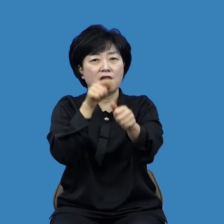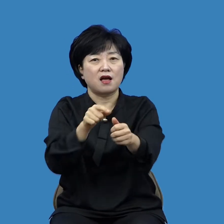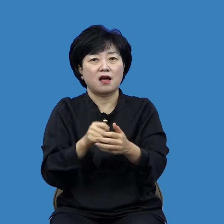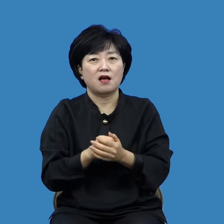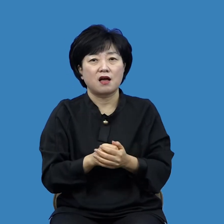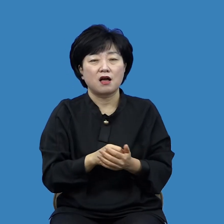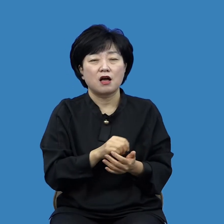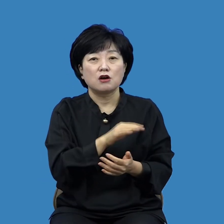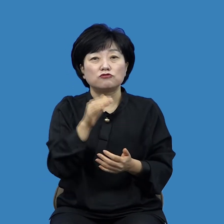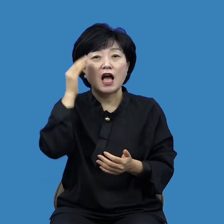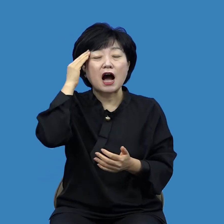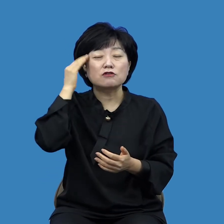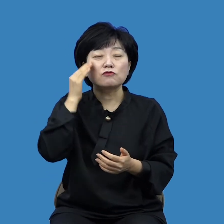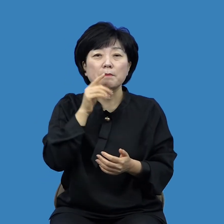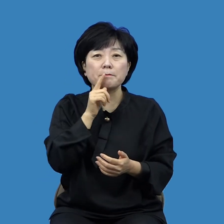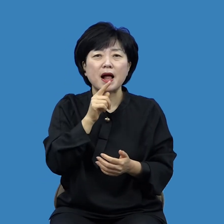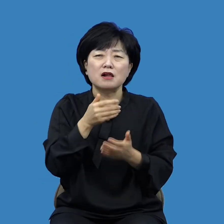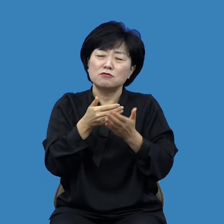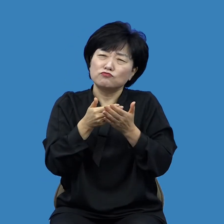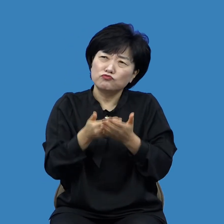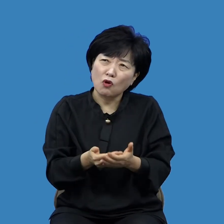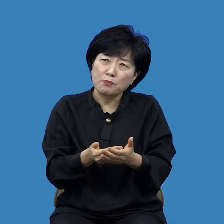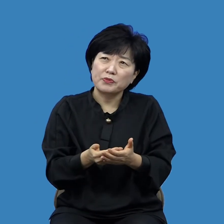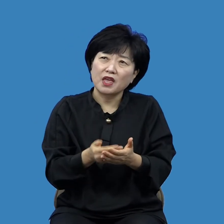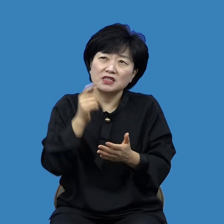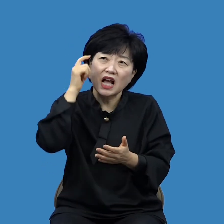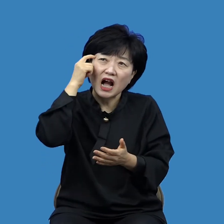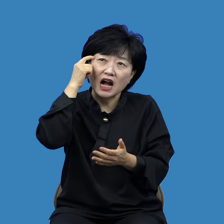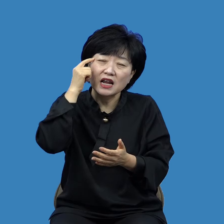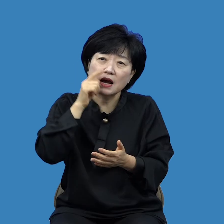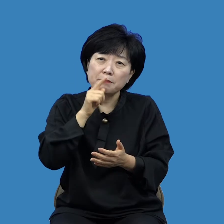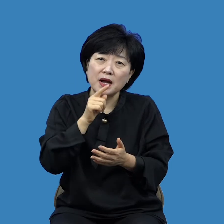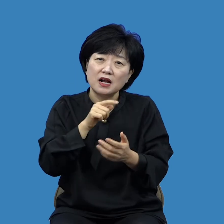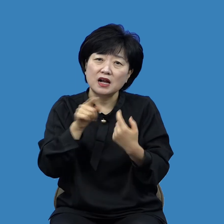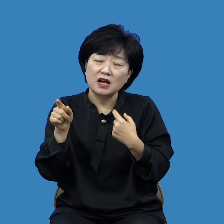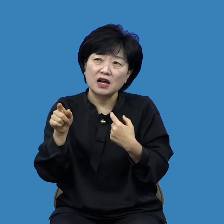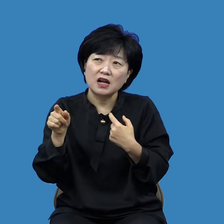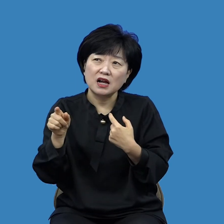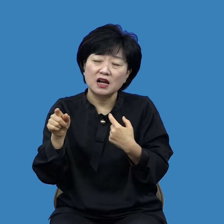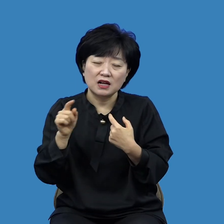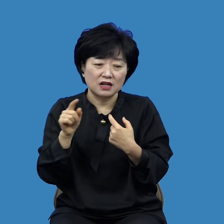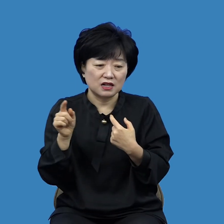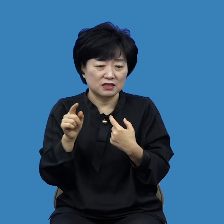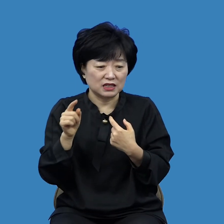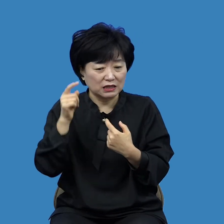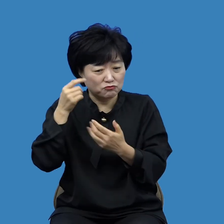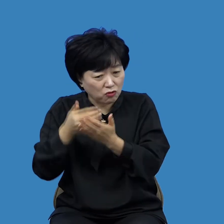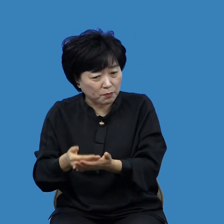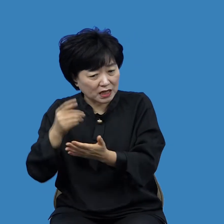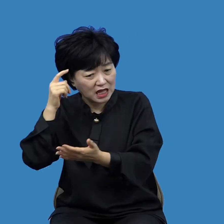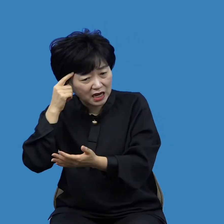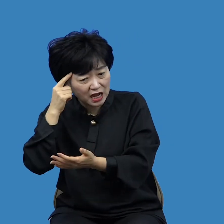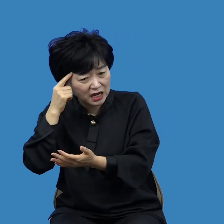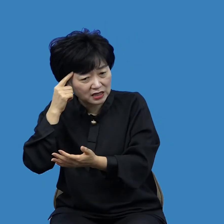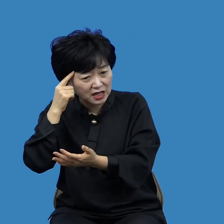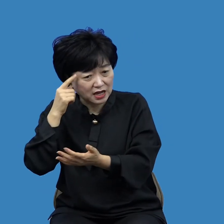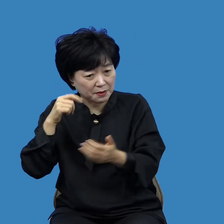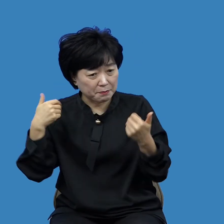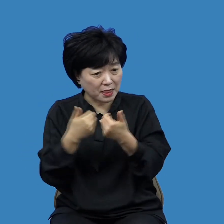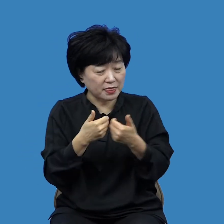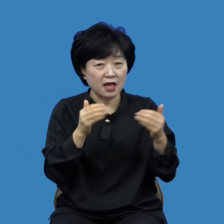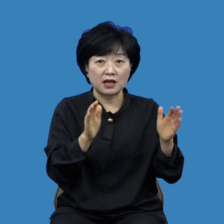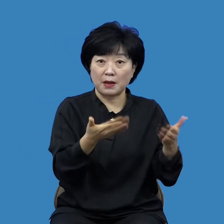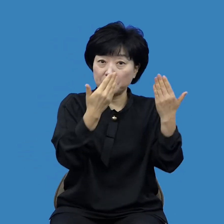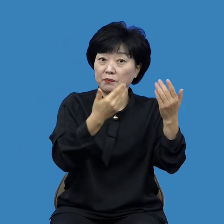자, 우리말에는 무겁게 생각한다는 단어가 없어요. 표현이 없는데 반대 표현은 있어요. 가볍게 생각한다. 무겁게 생각한다는 건 뭐냐면